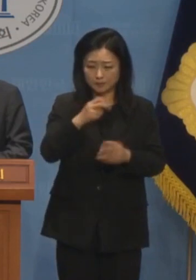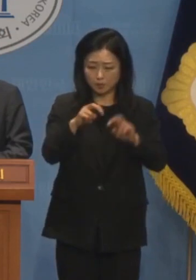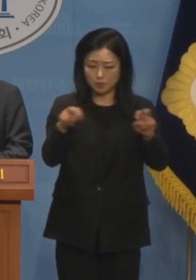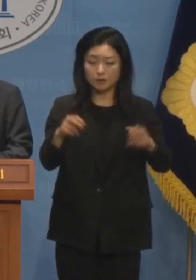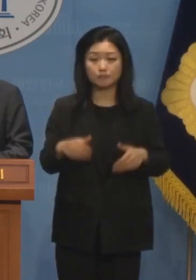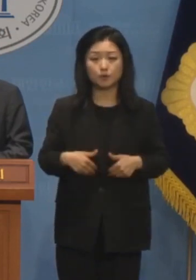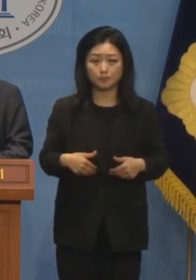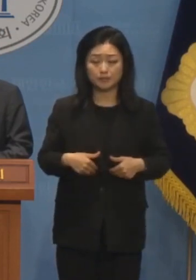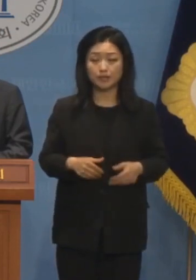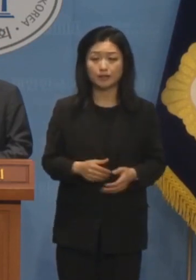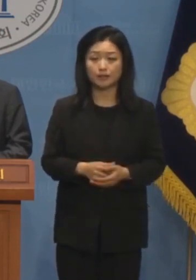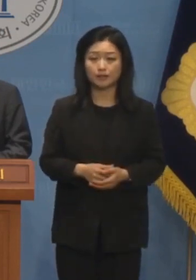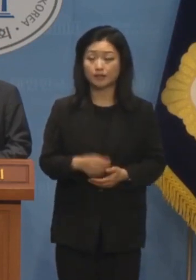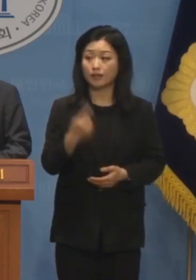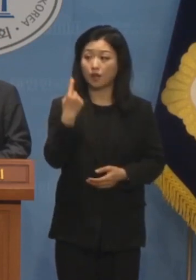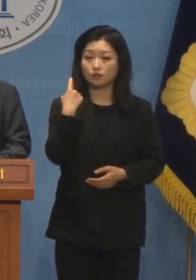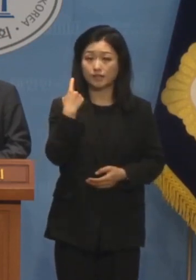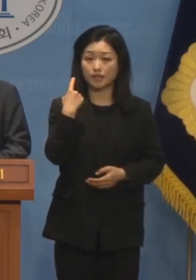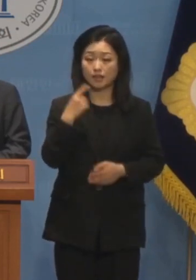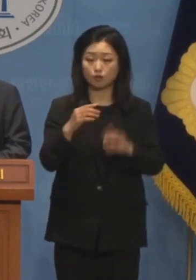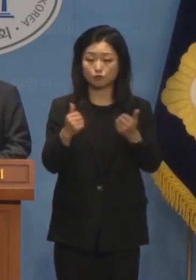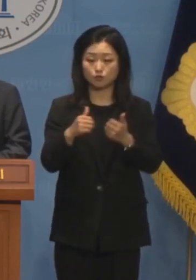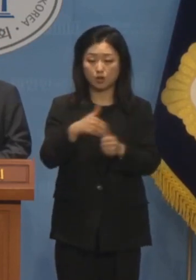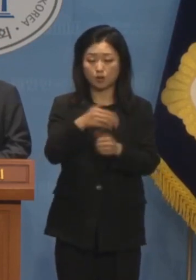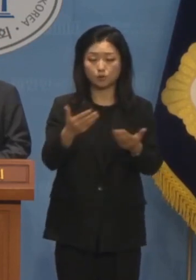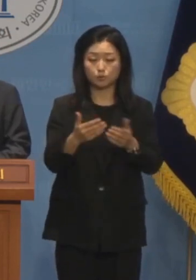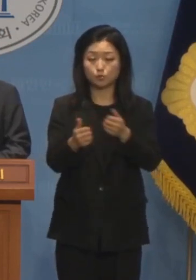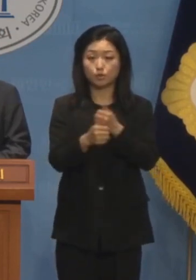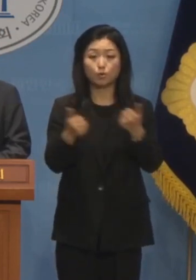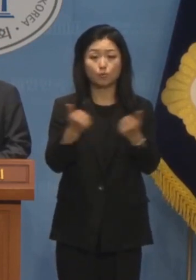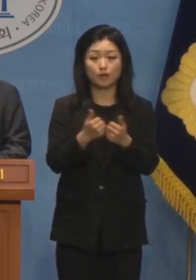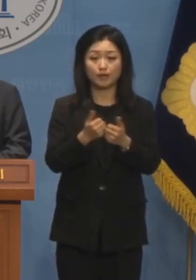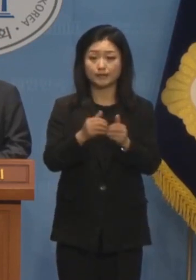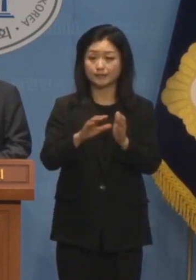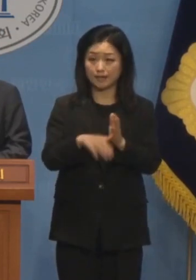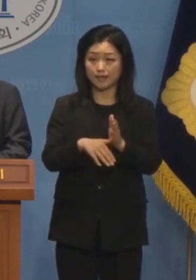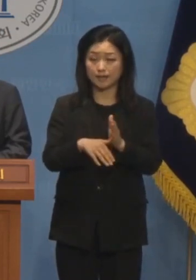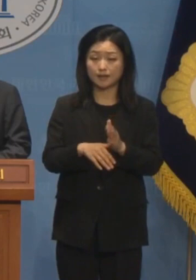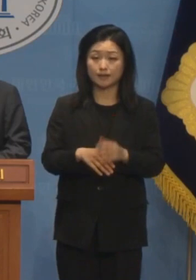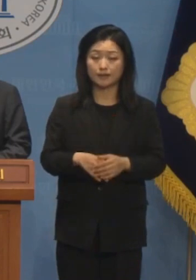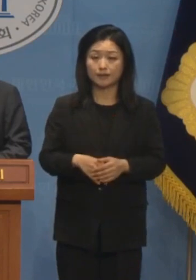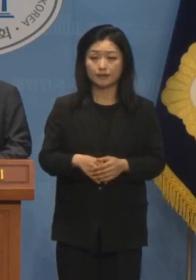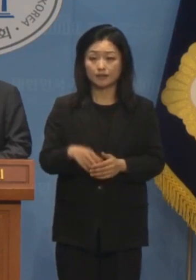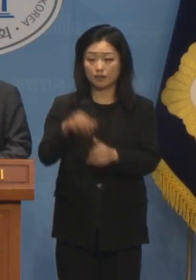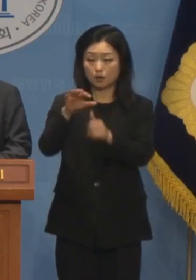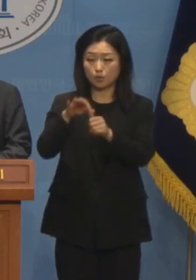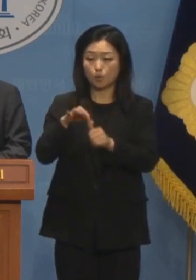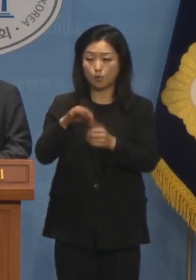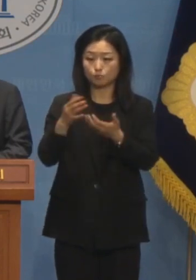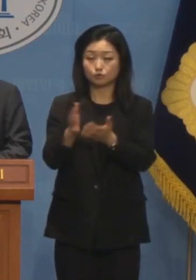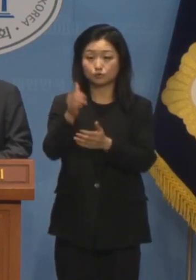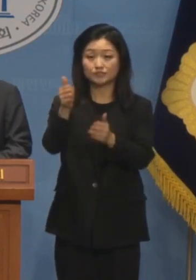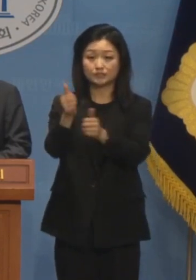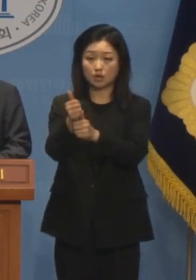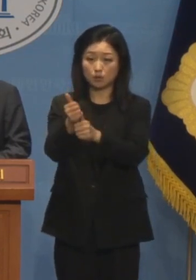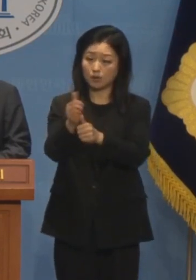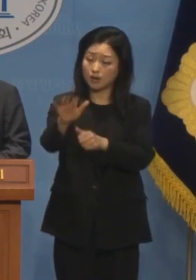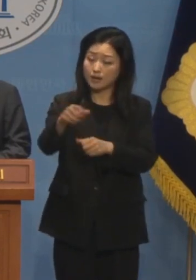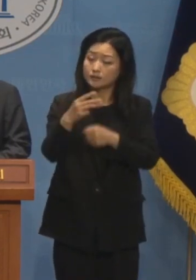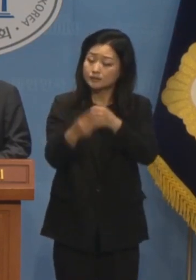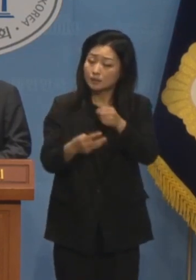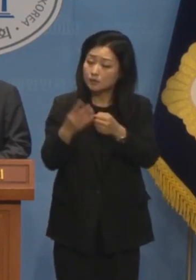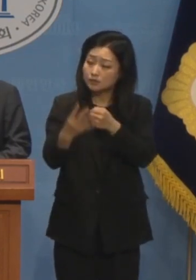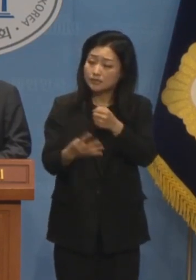합니다. 어제 있었던 국회 환경노동위원회 전체 회의에서 저는 김민석 고용노동부 차관에게 지난 3,